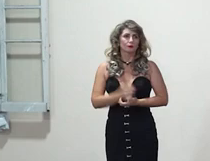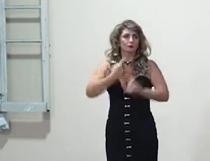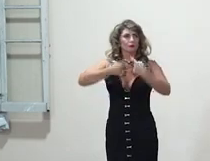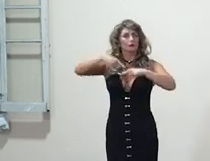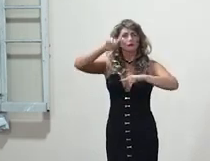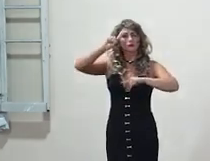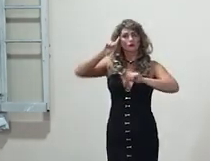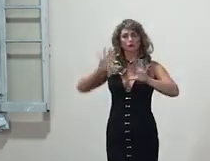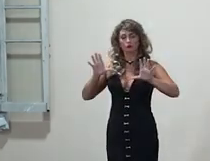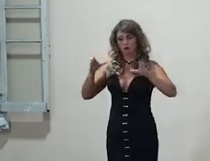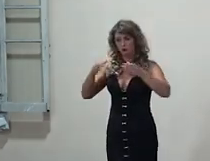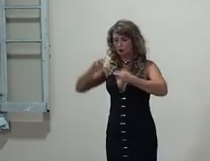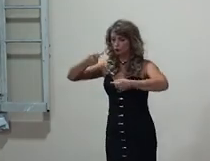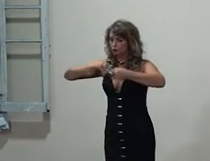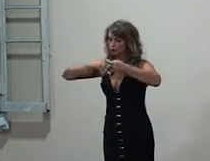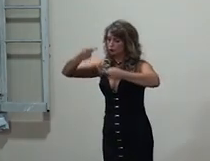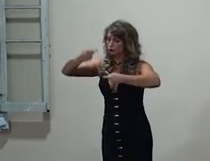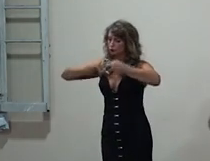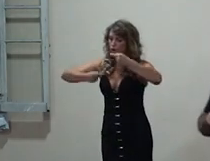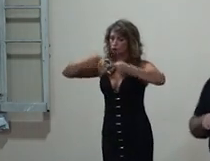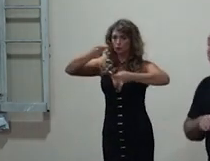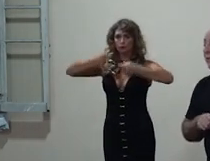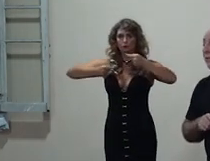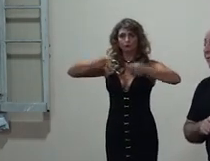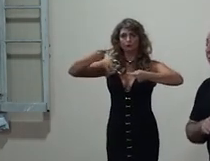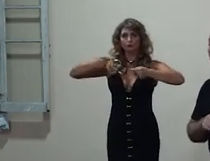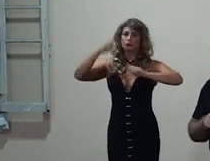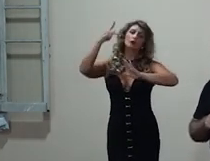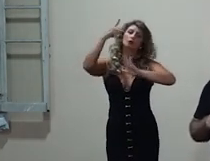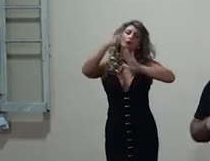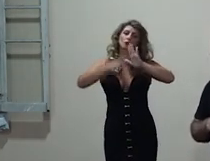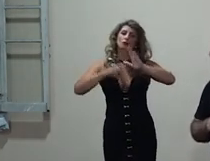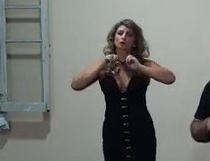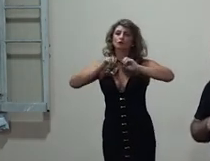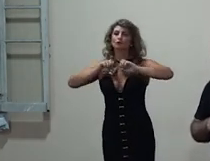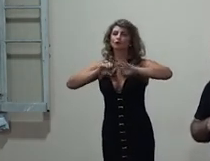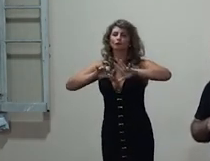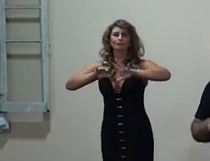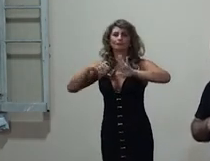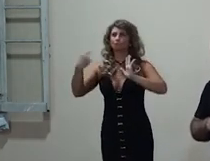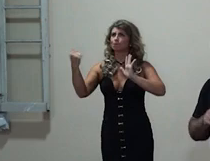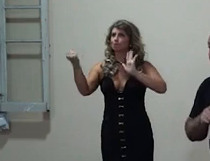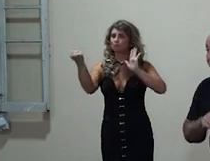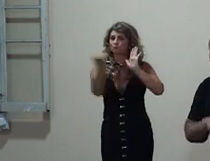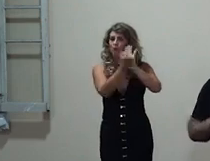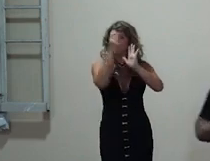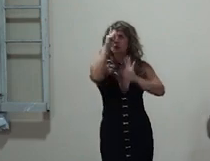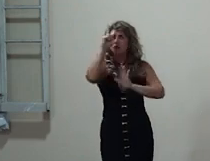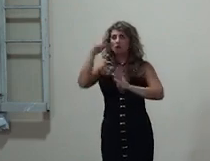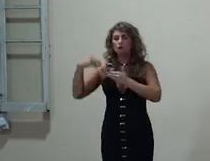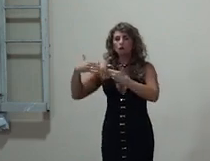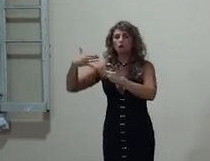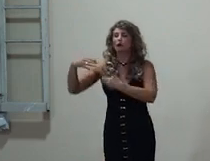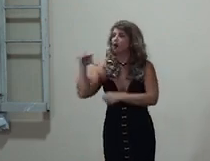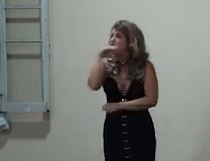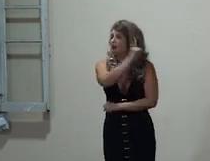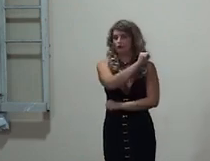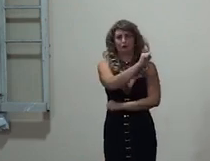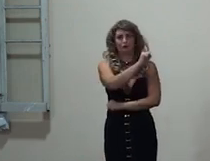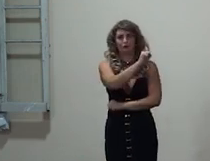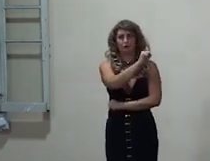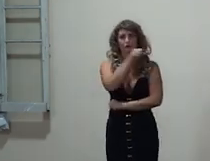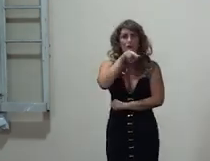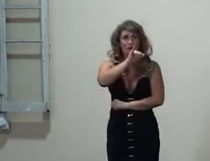Desenvolver com esse grupo um projeto de educação patrimonial, urgente, porque se isso fosse levado a